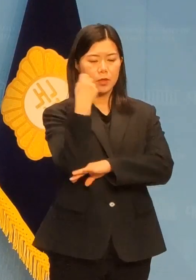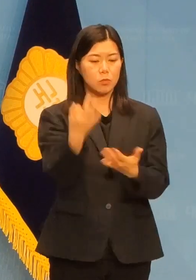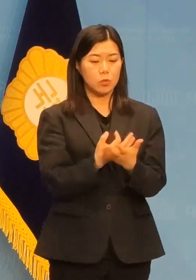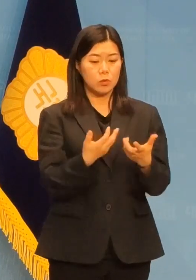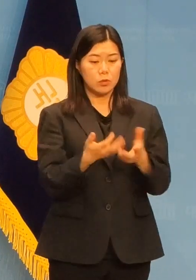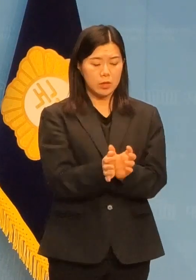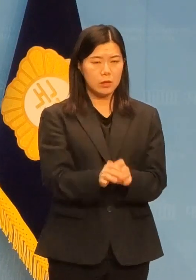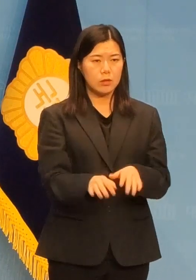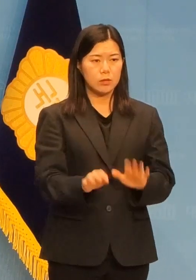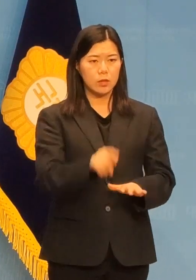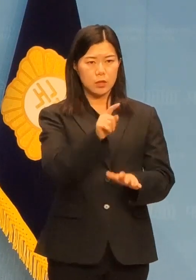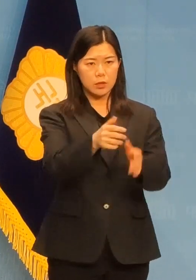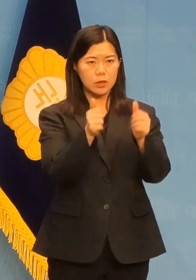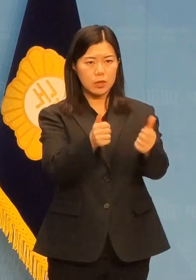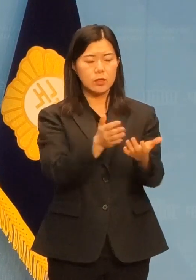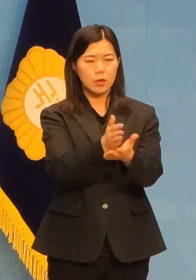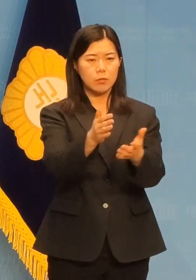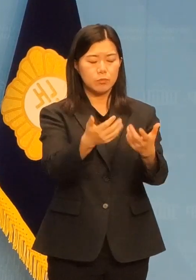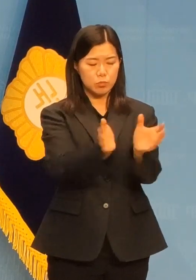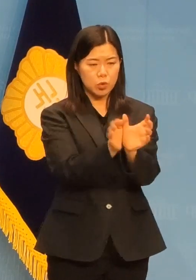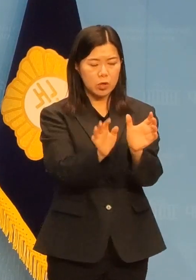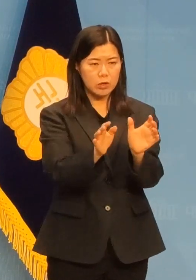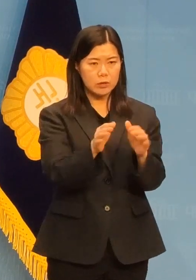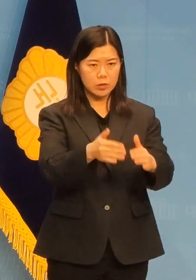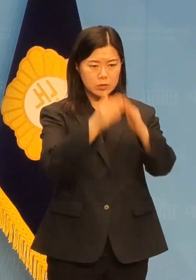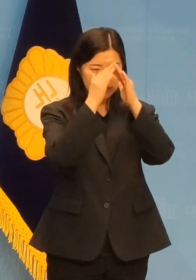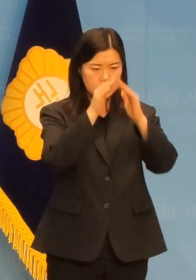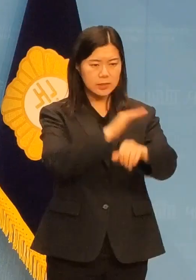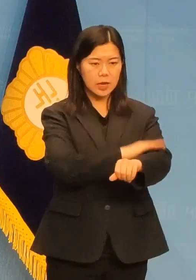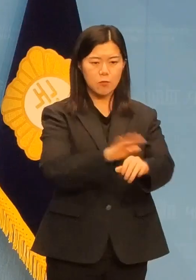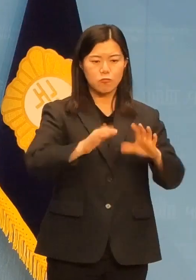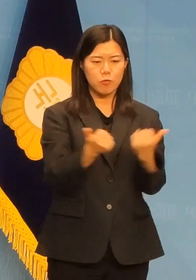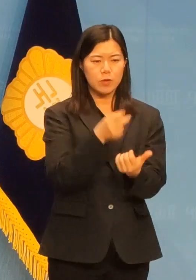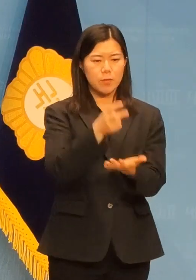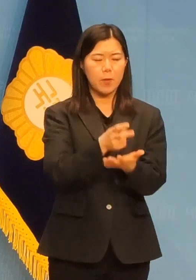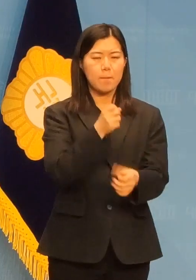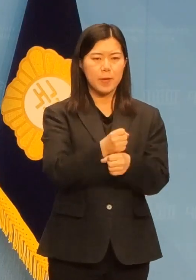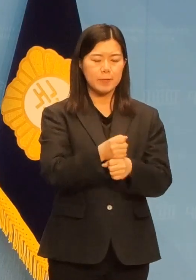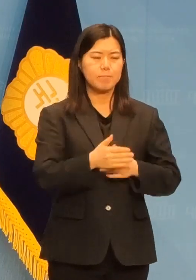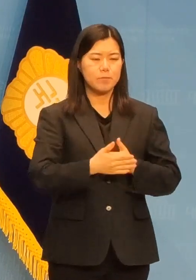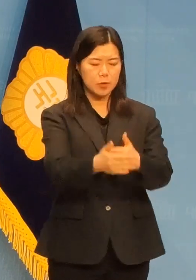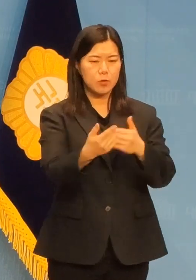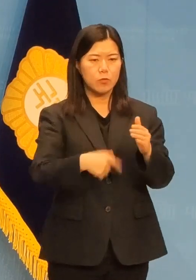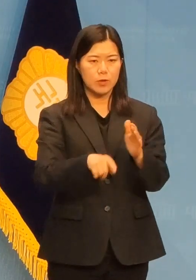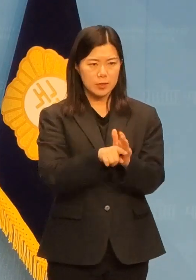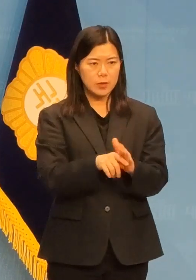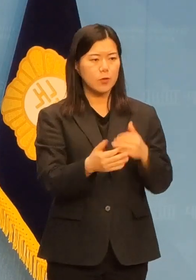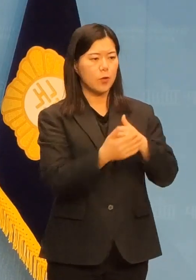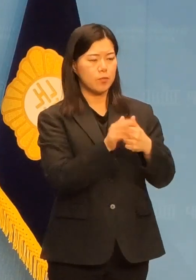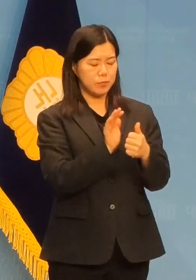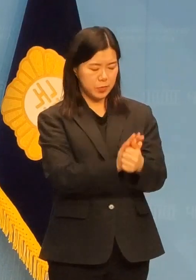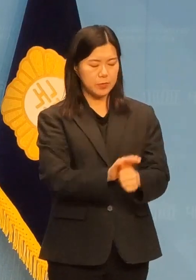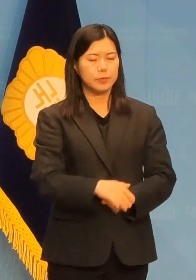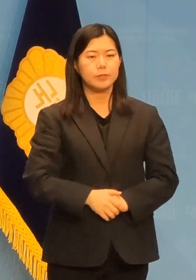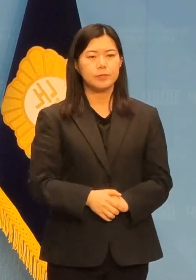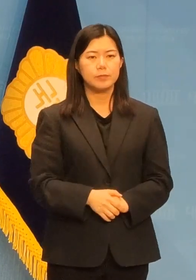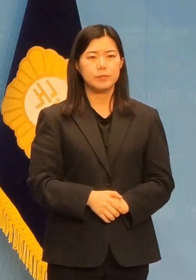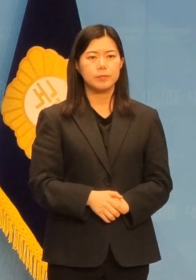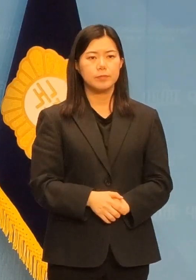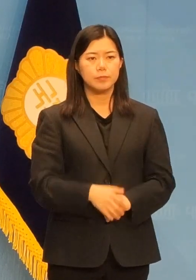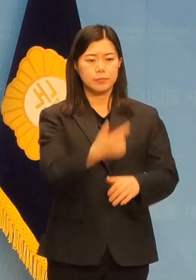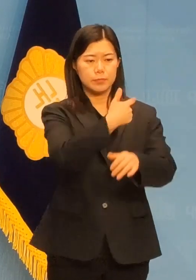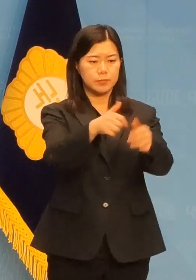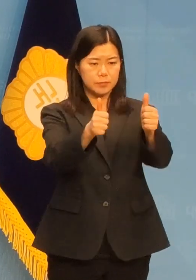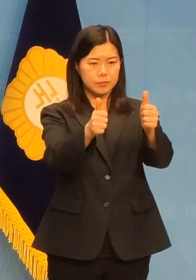기본소득당은 내란전담 재판부 설치법이 국회에서 차질 없이 입법되도록 제 정당과 적극 협력할 것입니다.